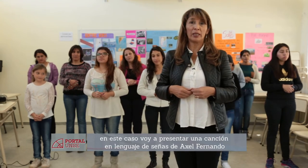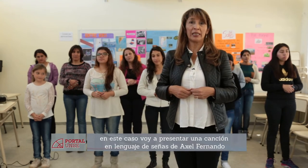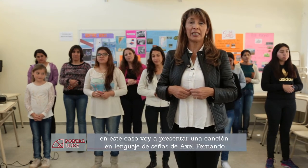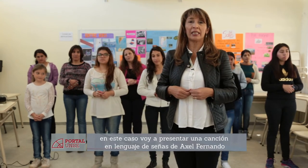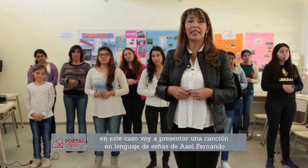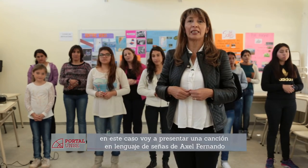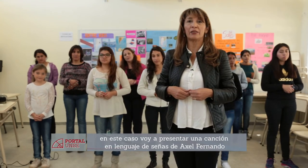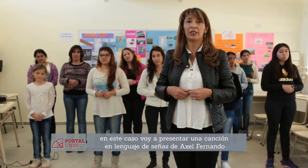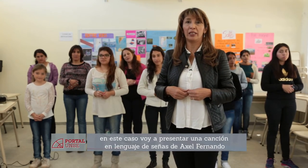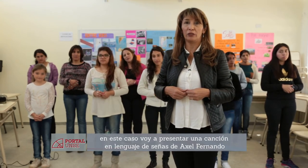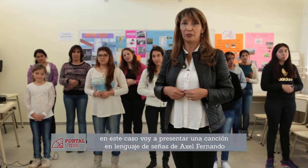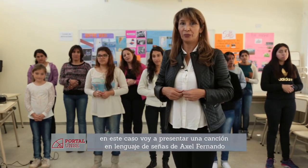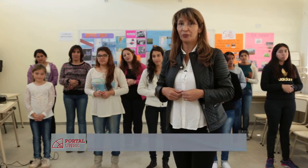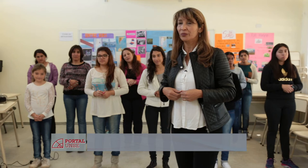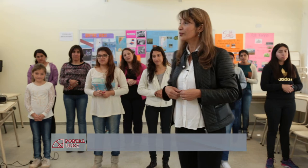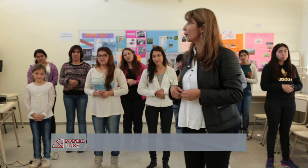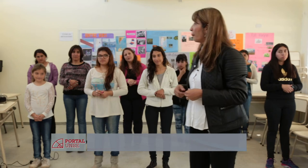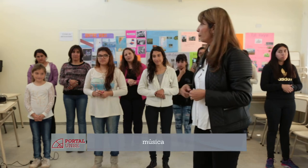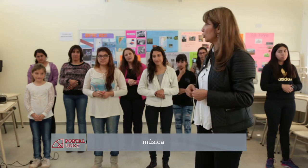de señas de Axel Fernando. Música.